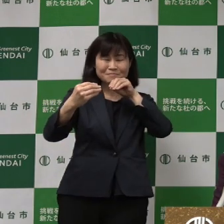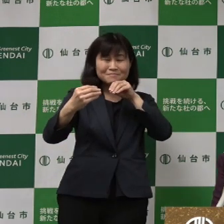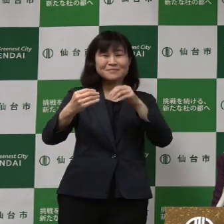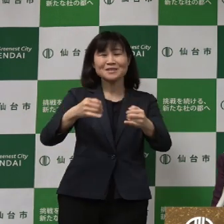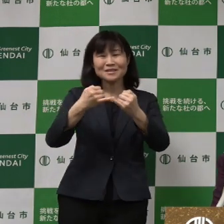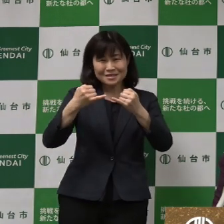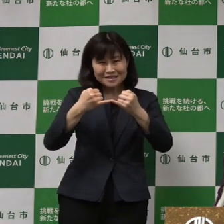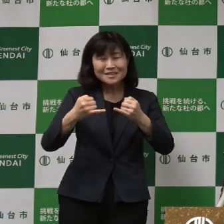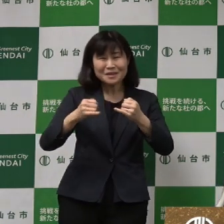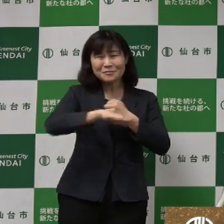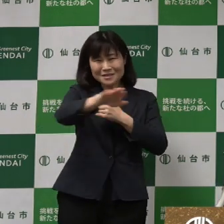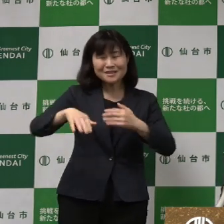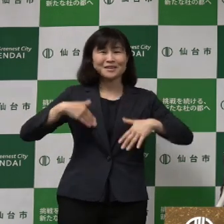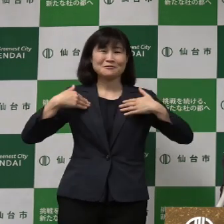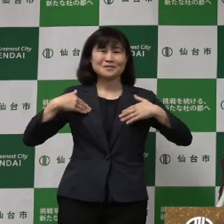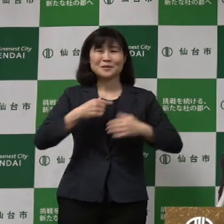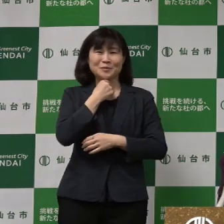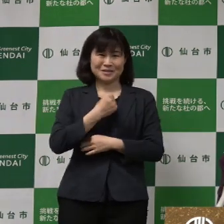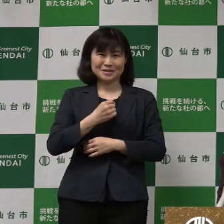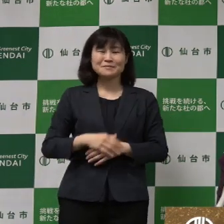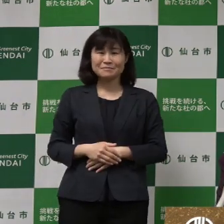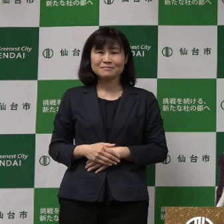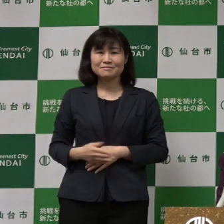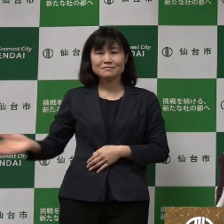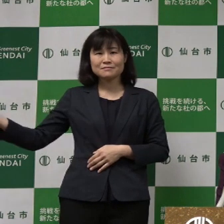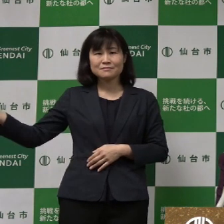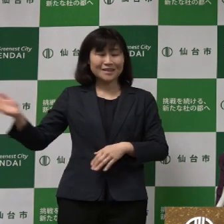向いていただければというふうに思います。